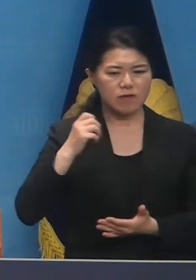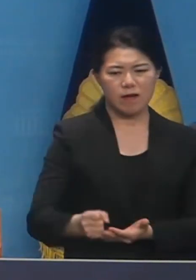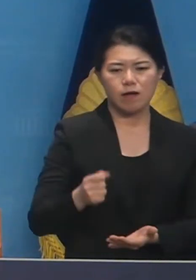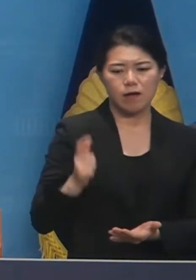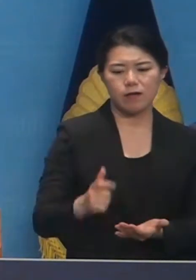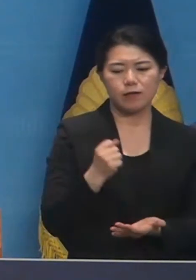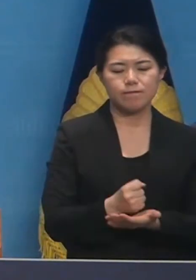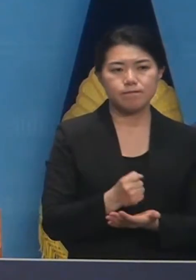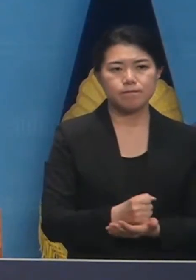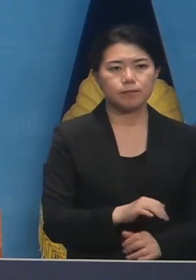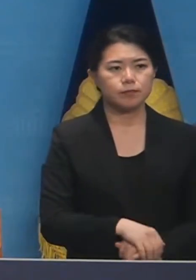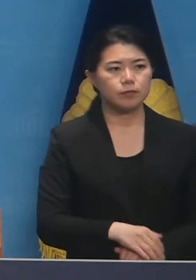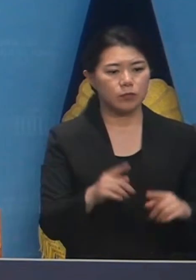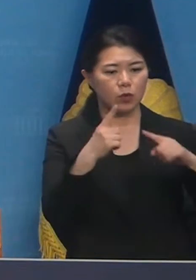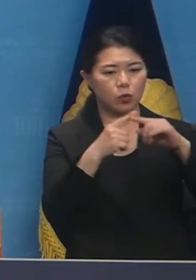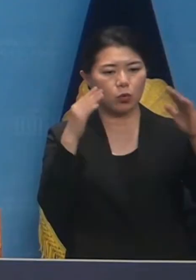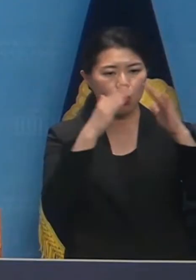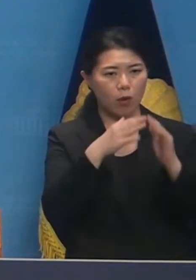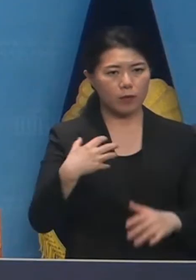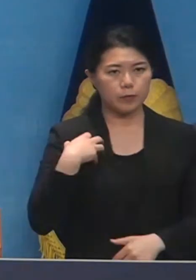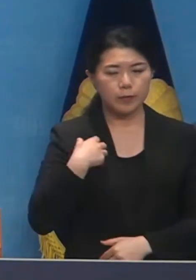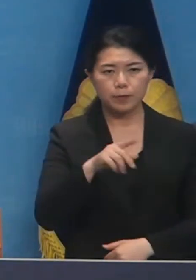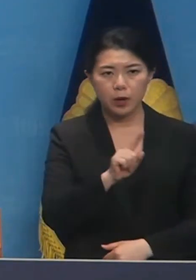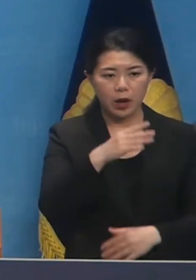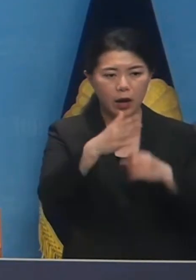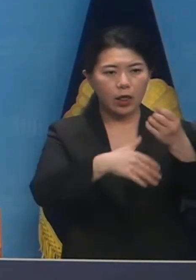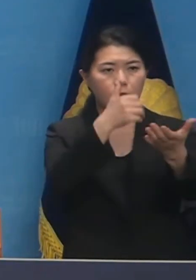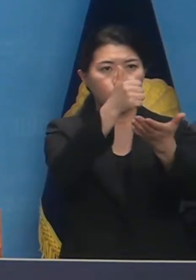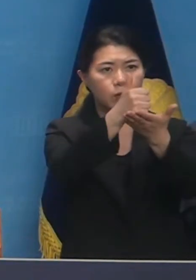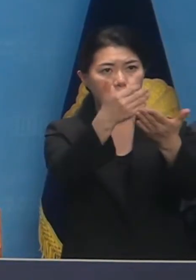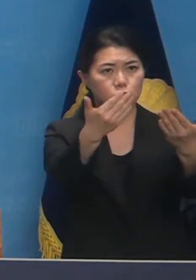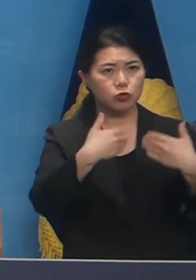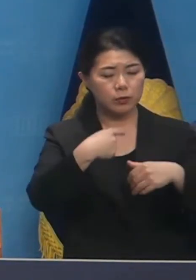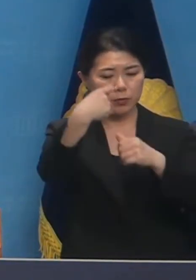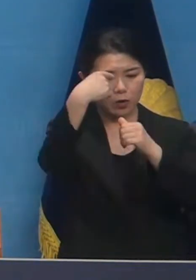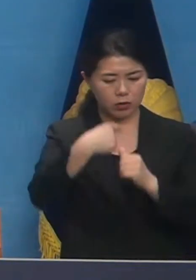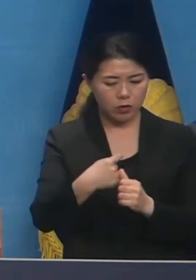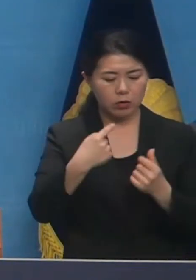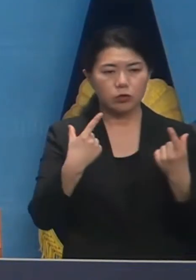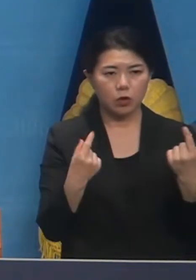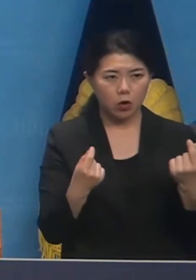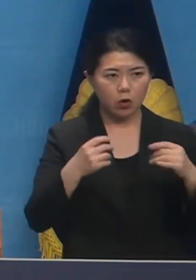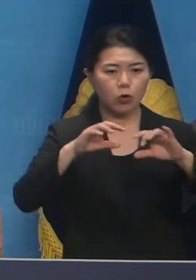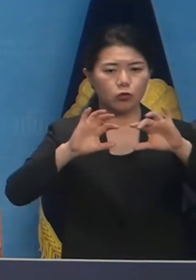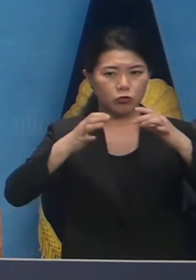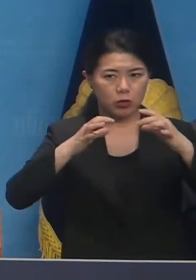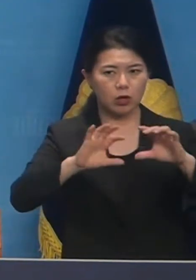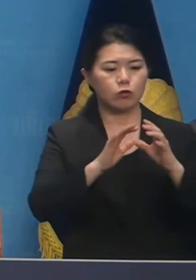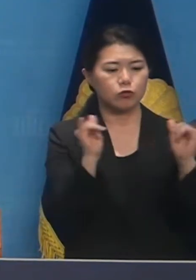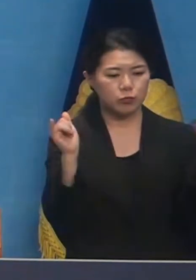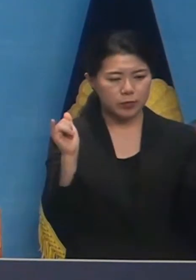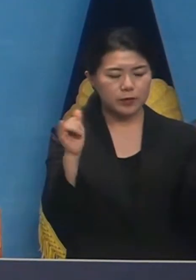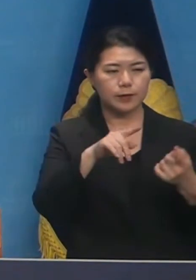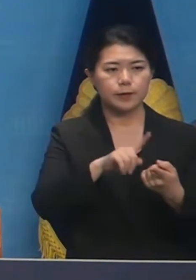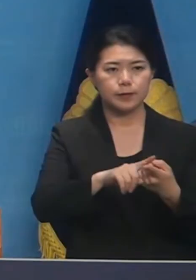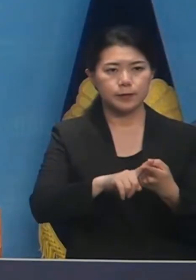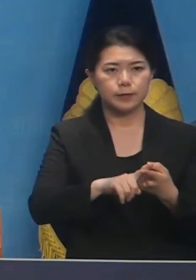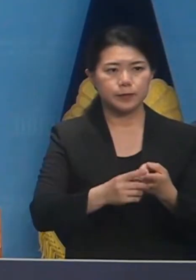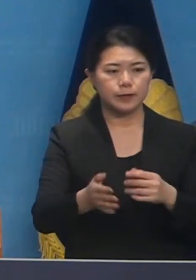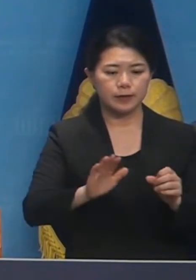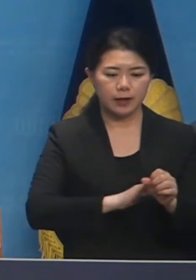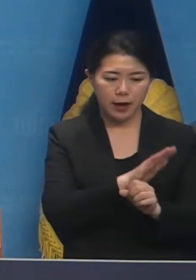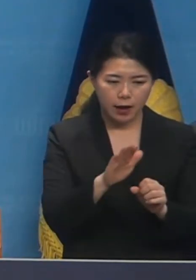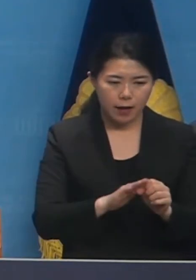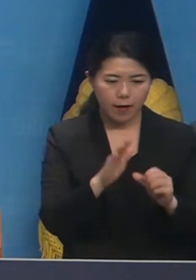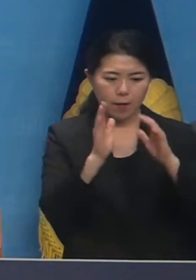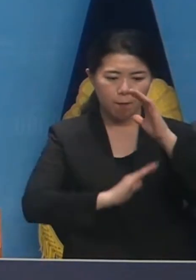규탄한다. 교회의 사명은 하나님의 준엄하신 명령에 따라 국가와 국민을 대상으로